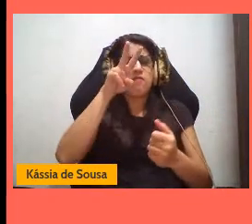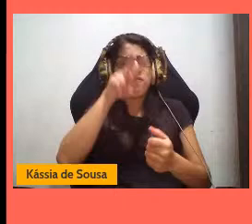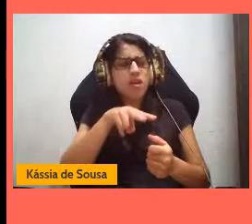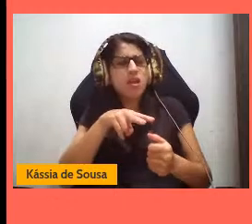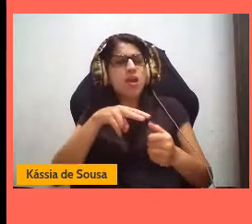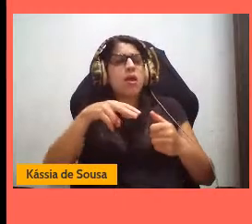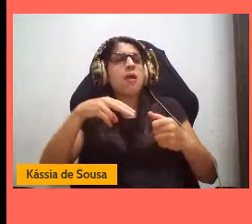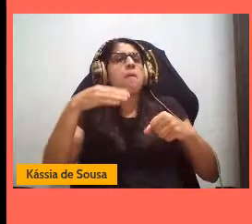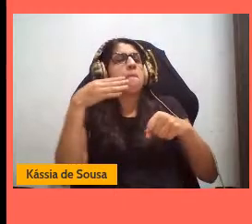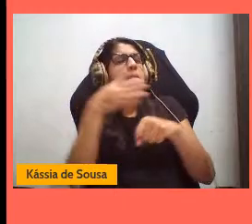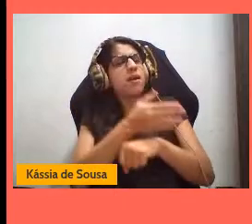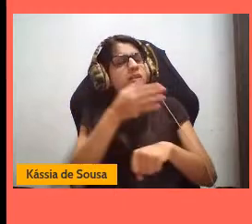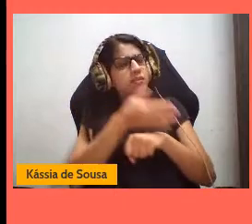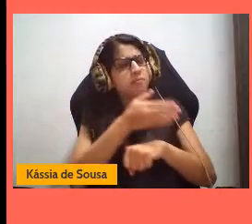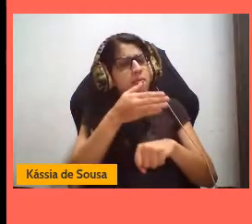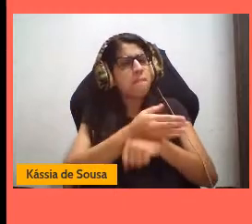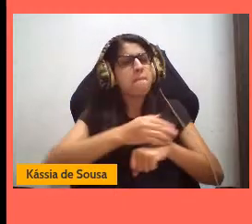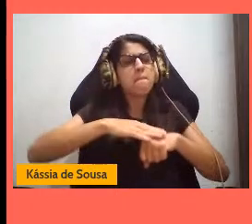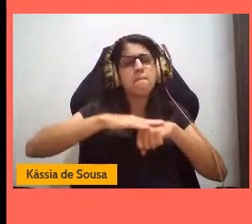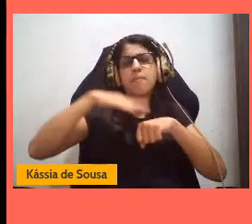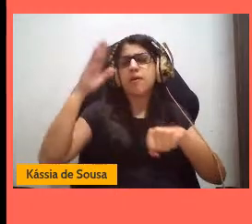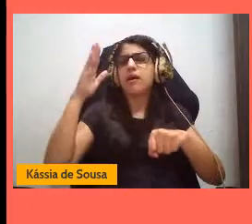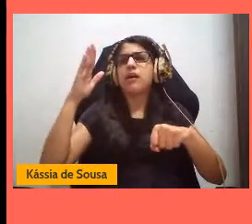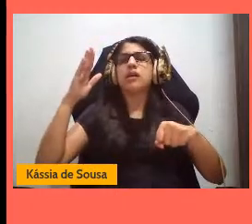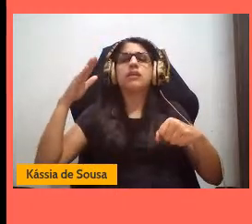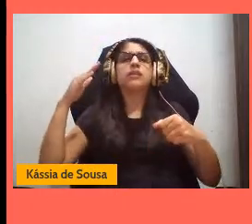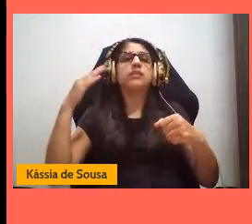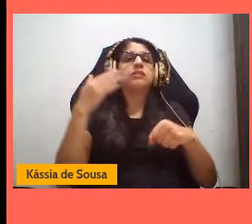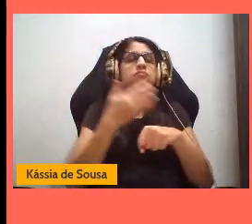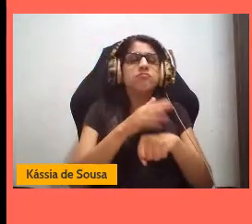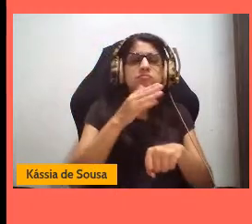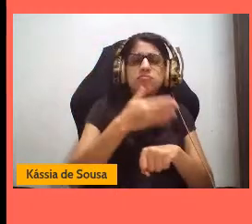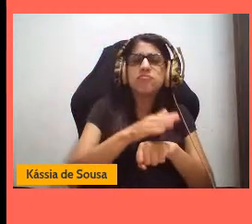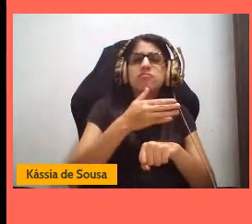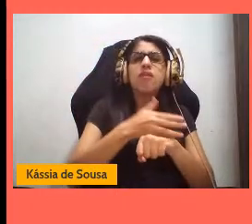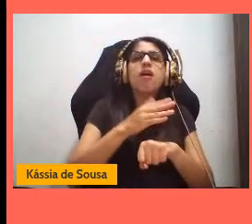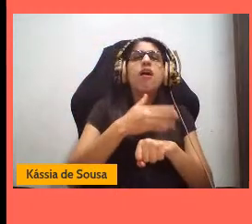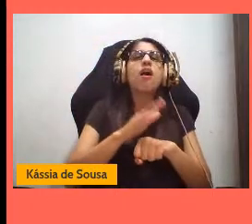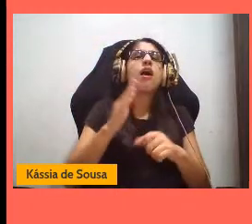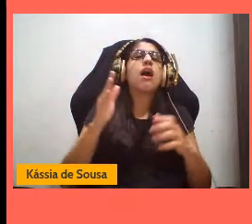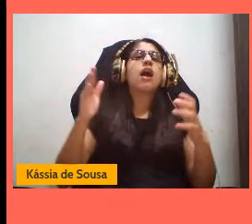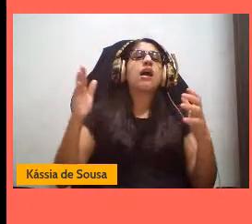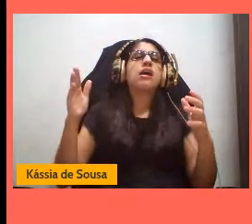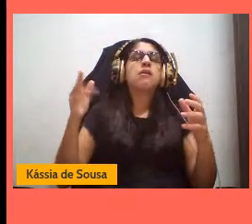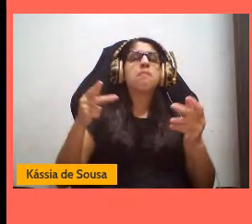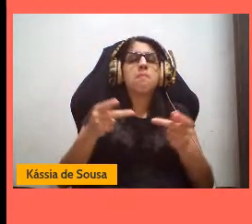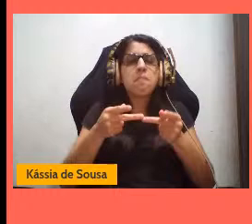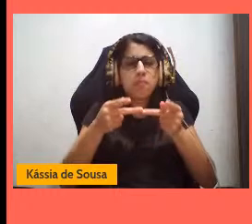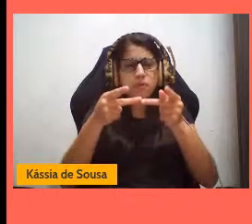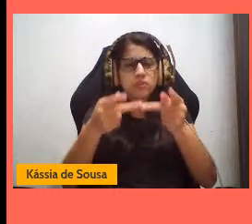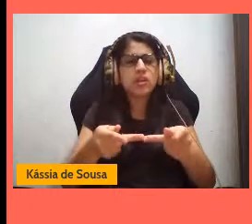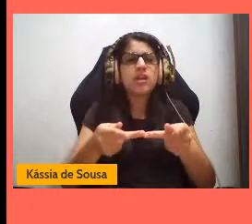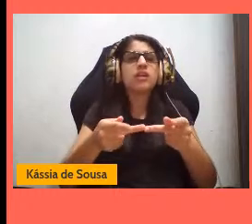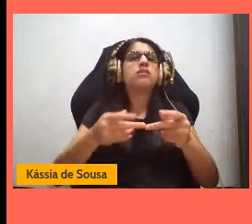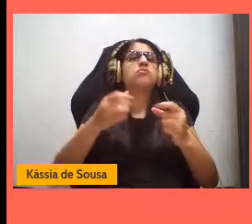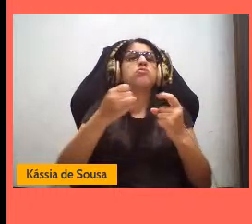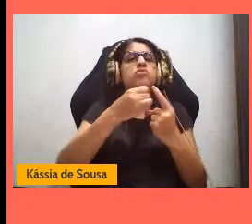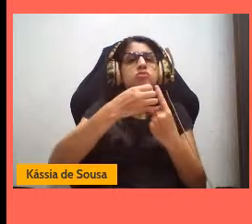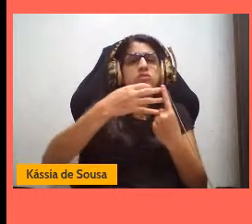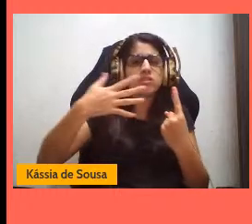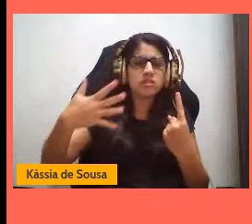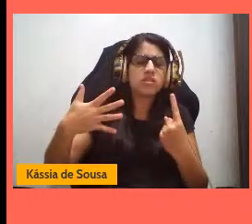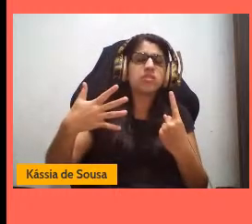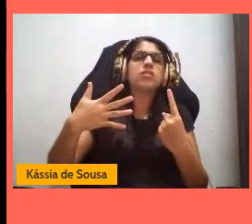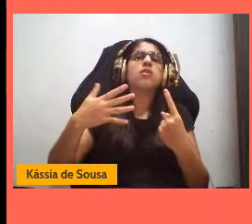participar mais, ser mais ativo de fato em projetos, principalmente de extensão,